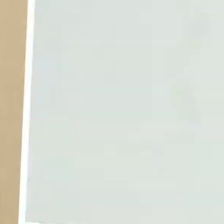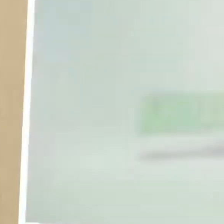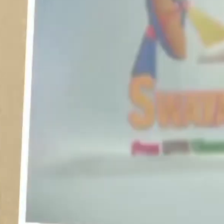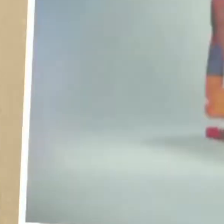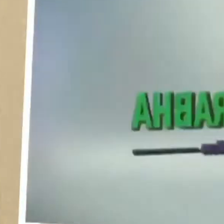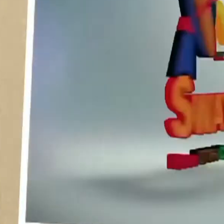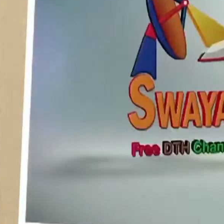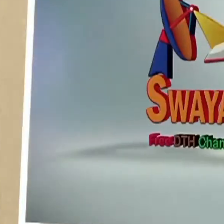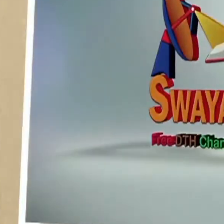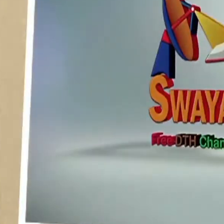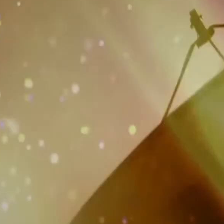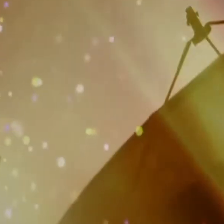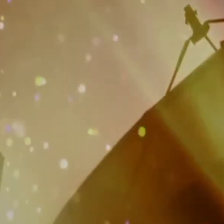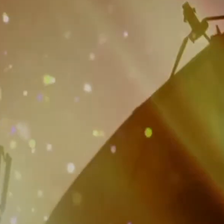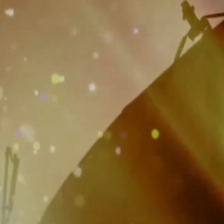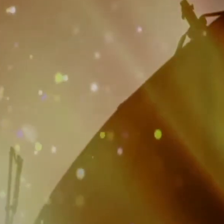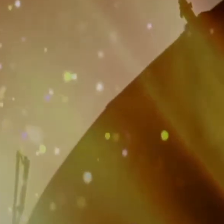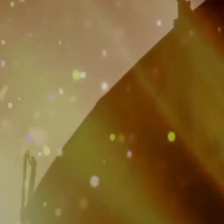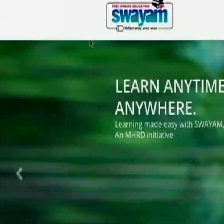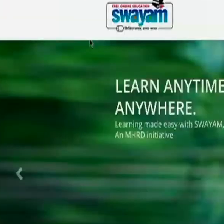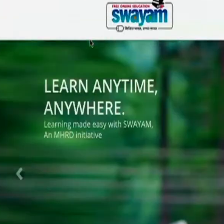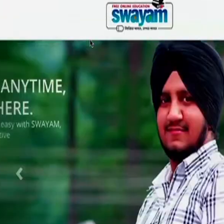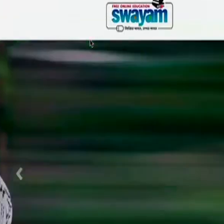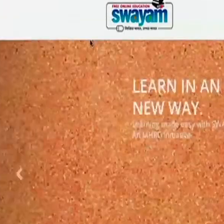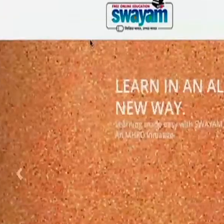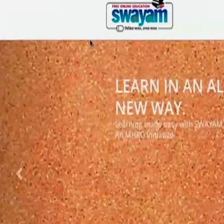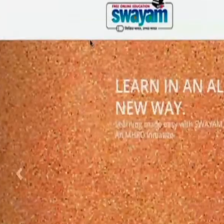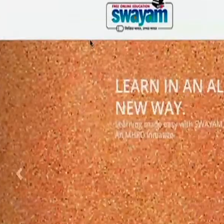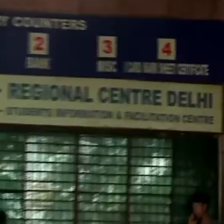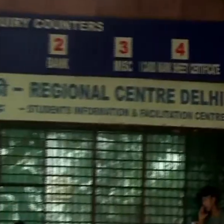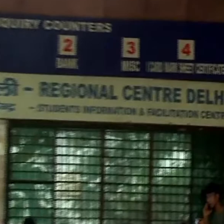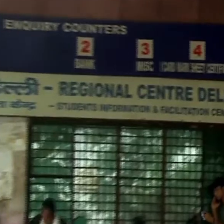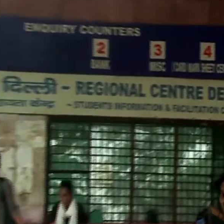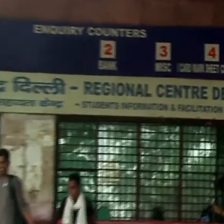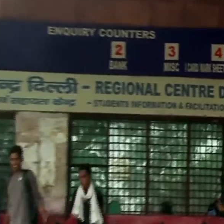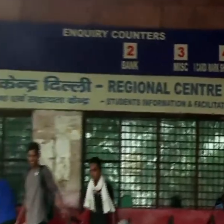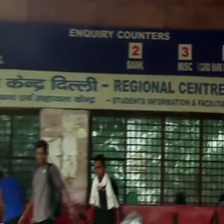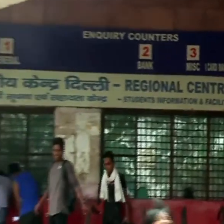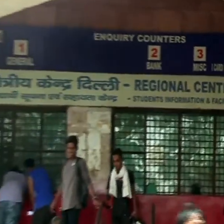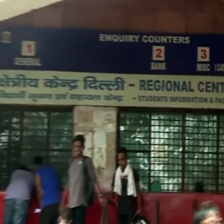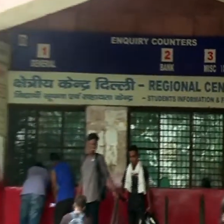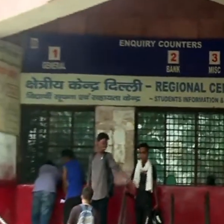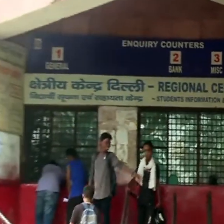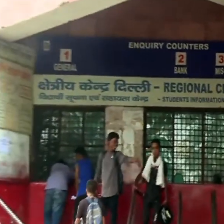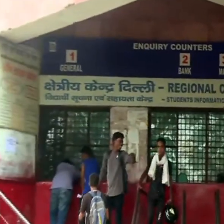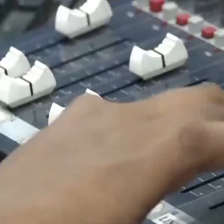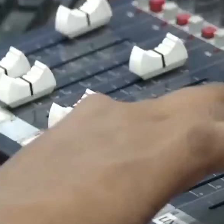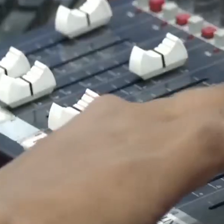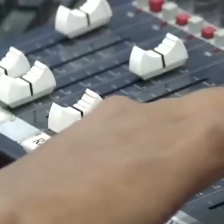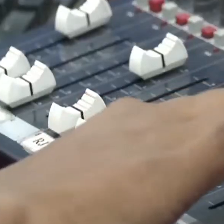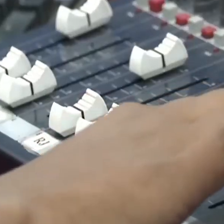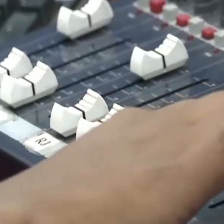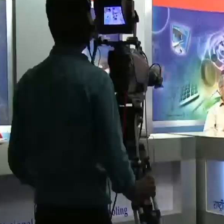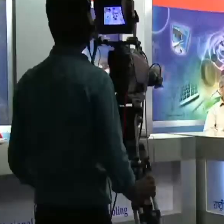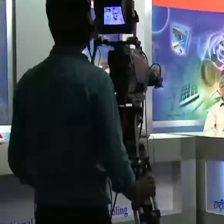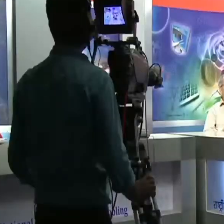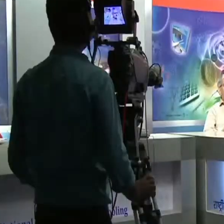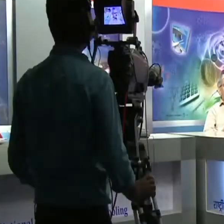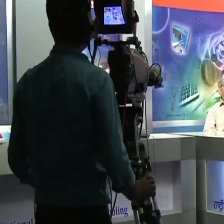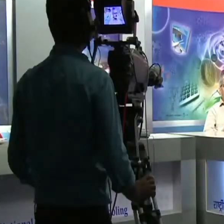मन चाहा केंद्र चुने हम। अपना जीवन स्वयं